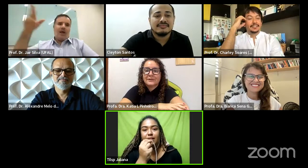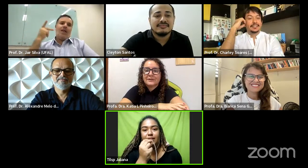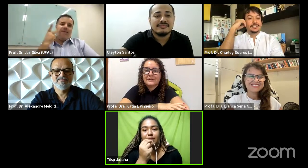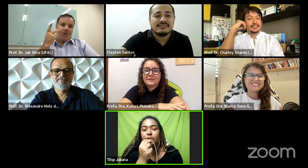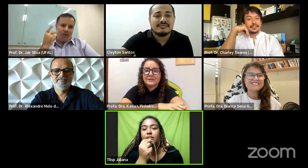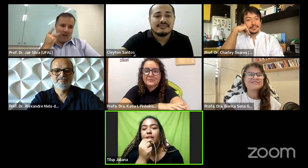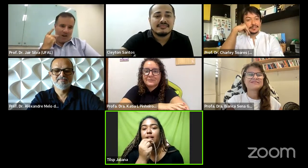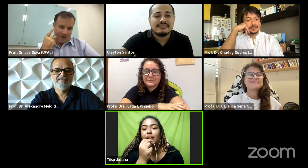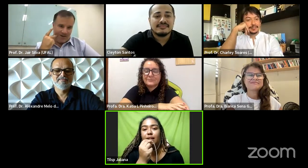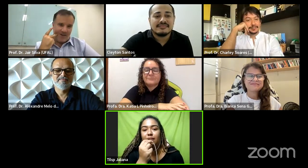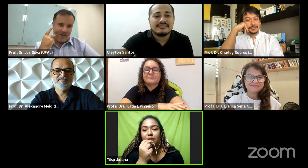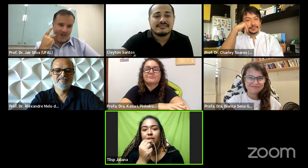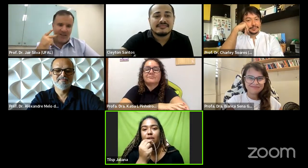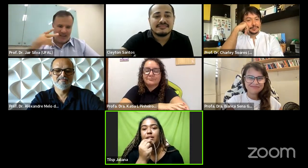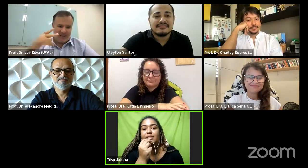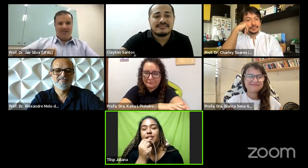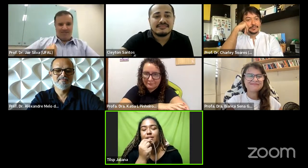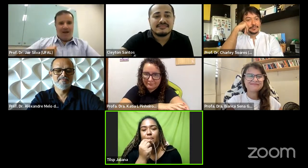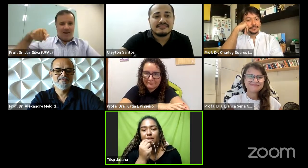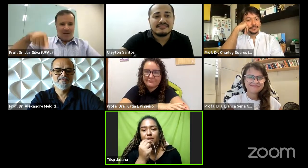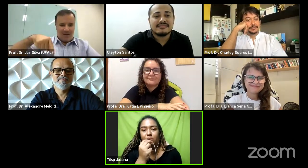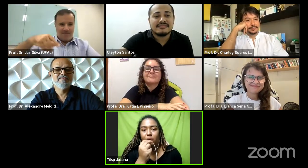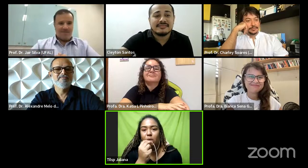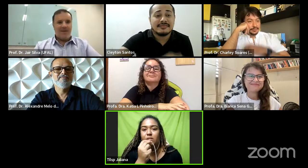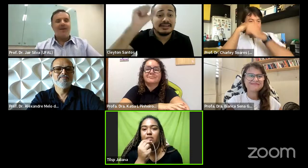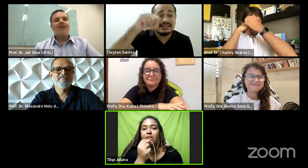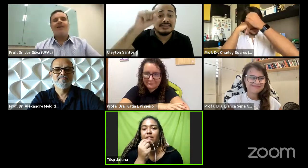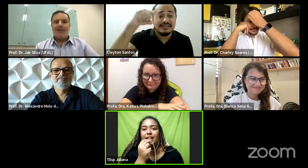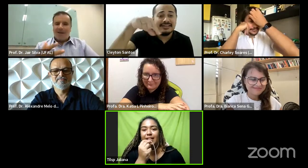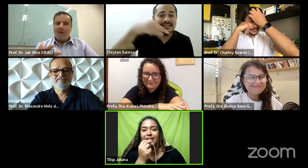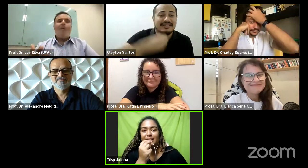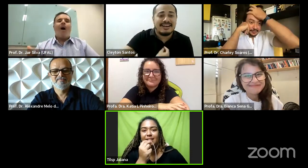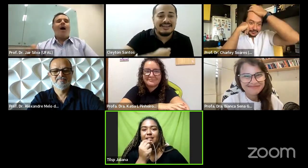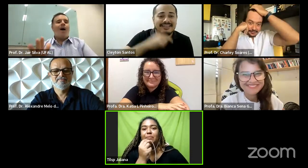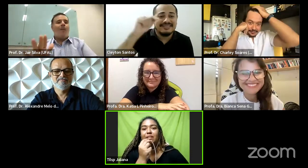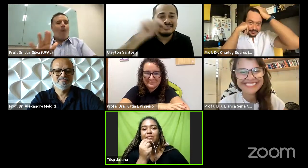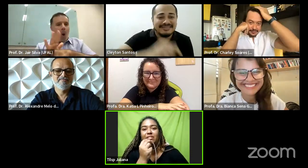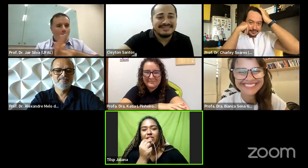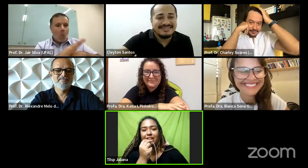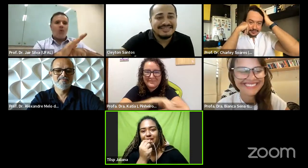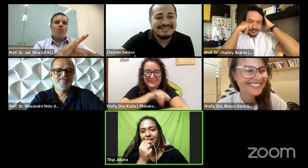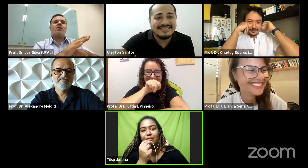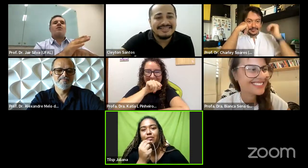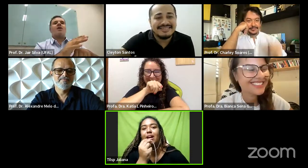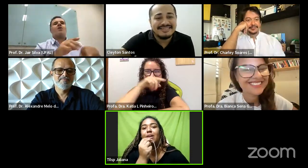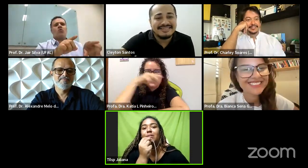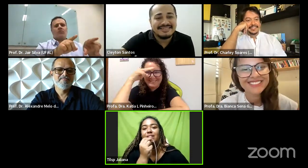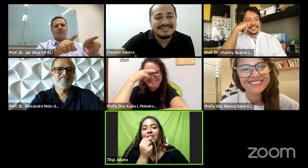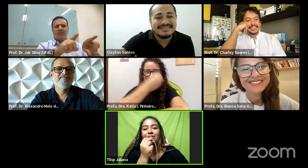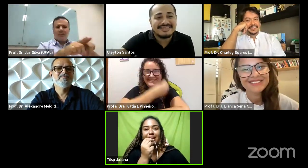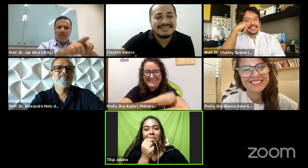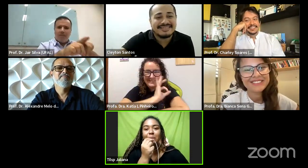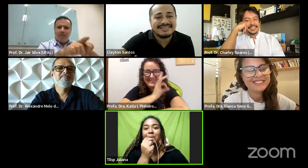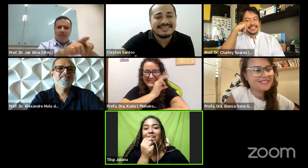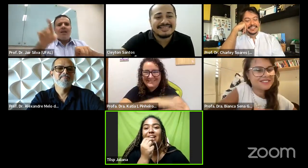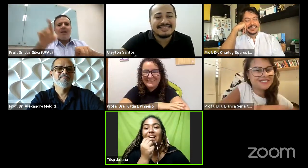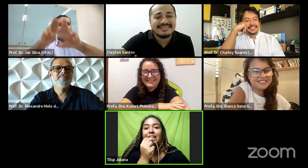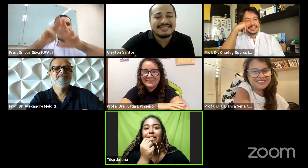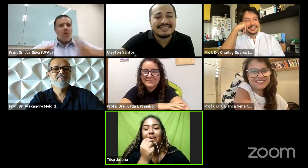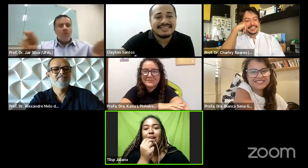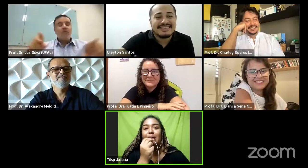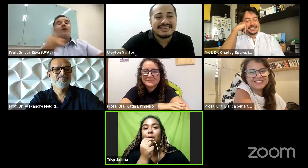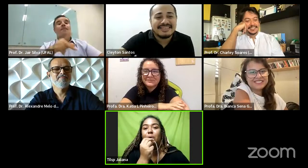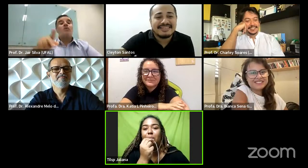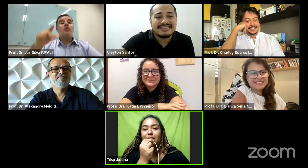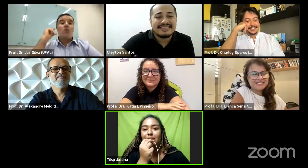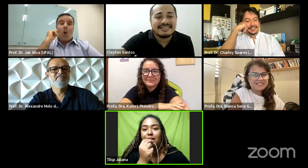que aceitou estar lá organizando essa parte do corpus em Fortaleza. Também esteve aqui na UFAL durante um tempo.